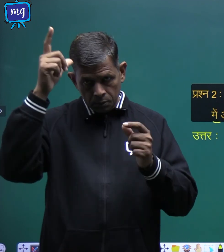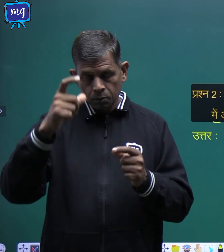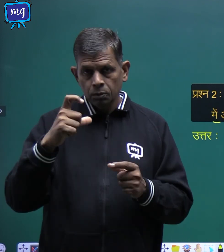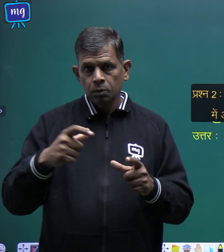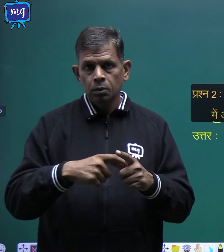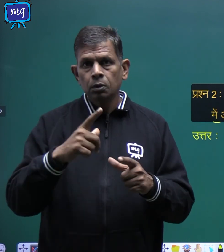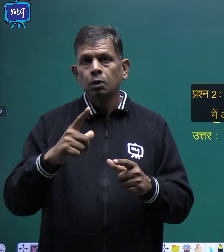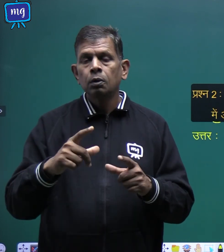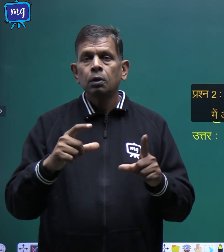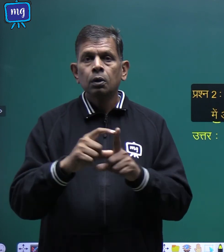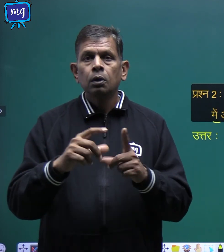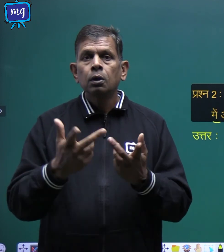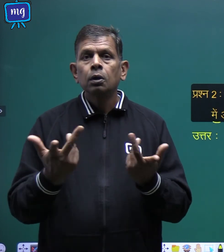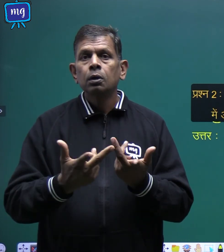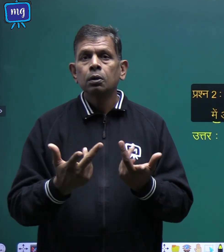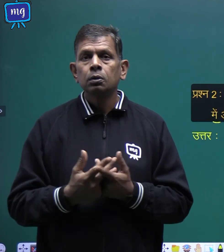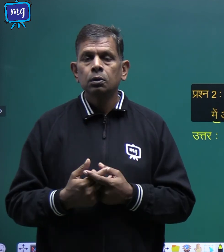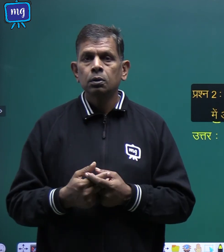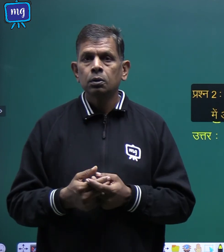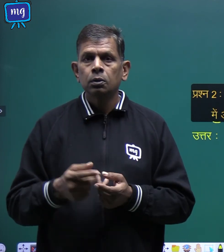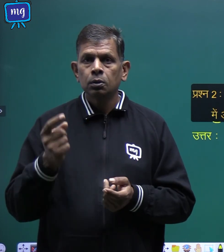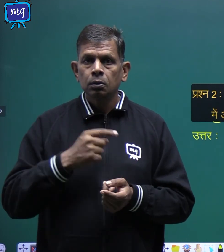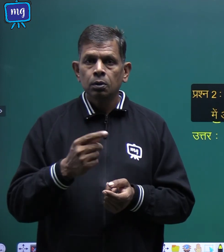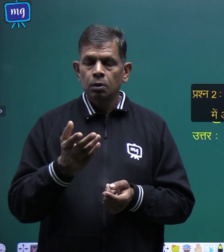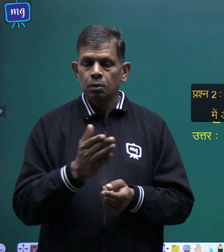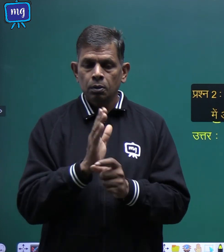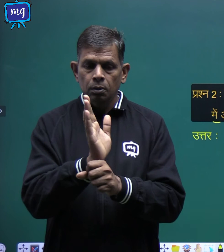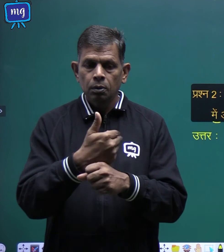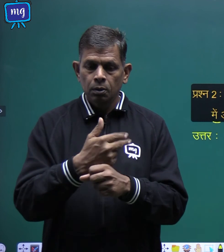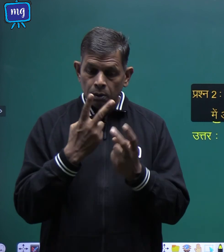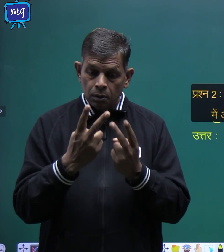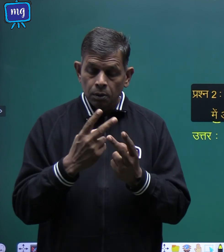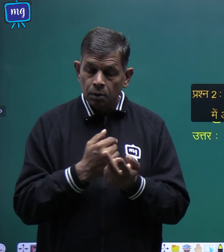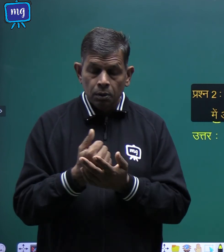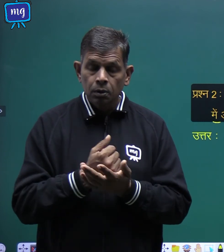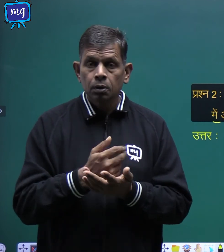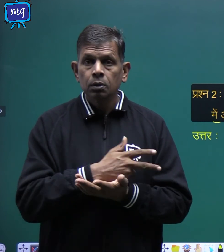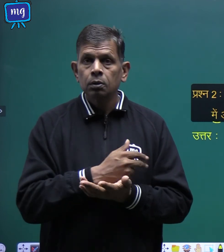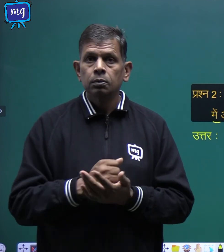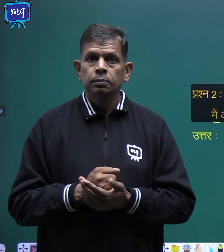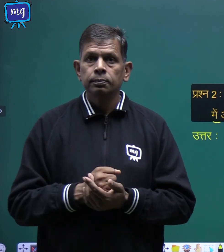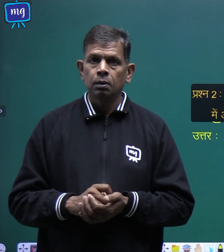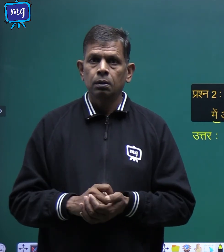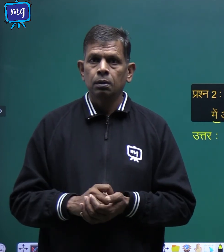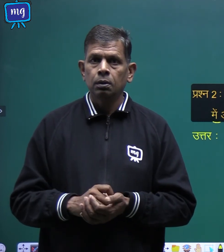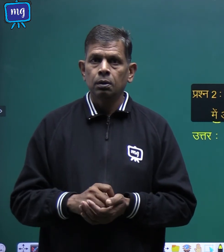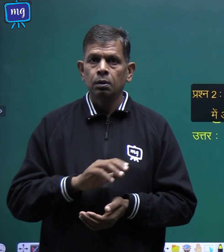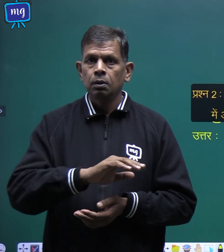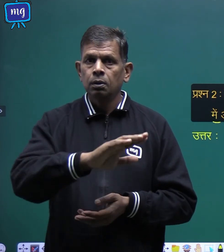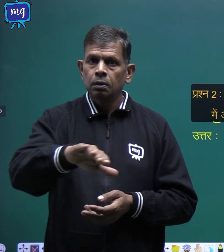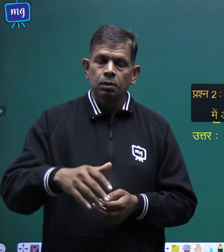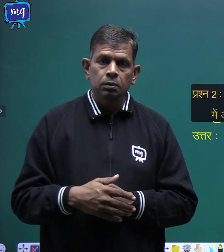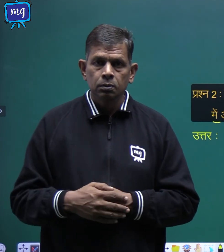क्या अंतर होता है, जो आपने अभी पढ़ा था ना, वो लिखेंगे। तो प्यारे